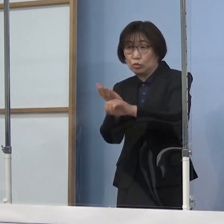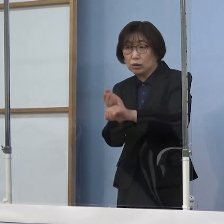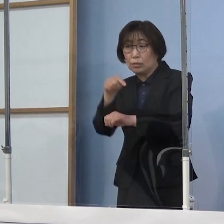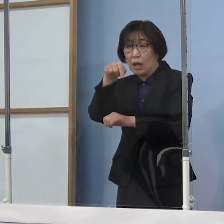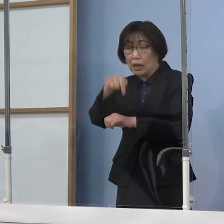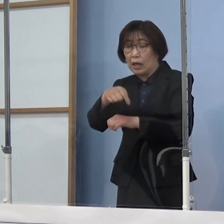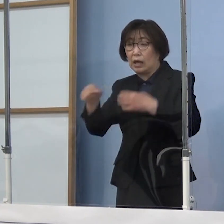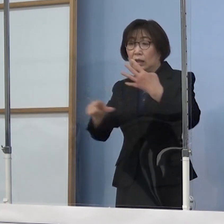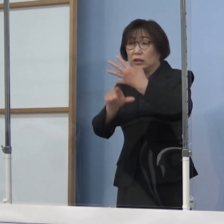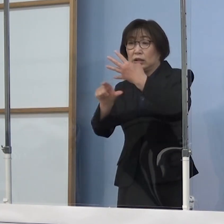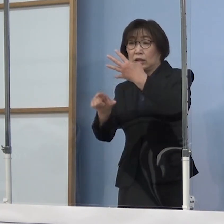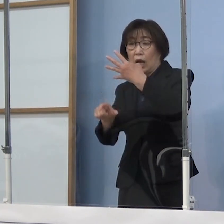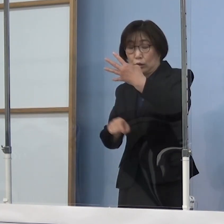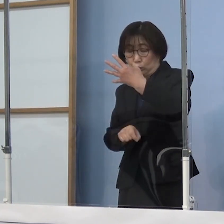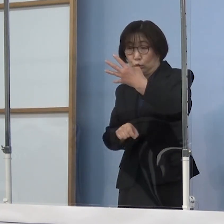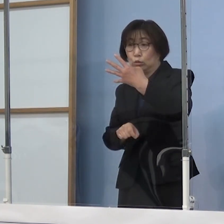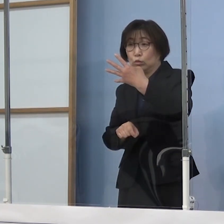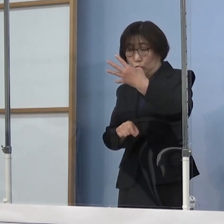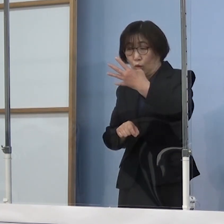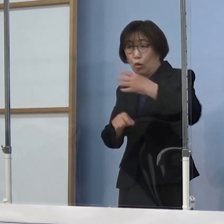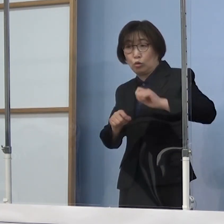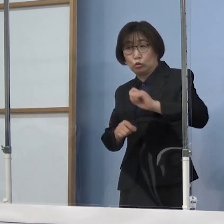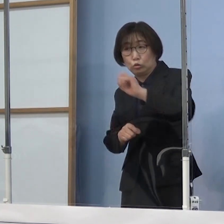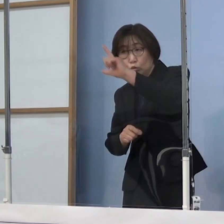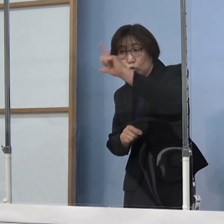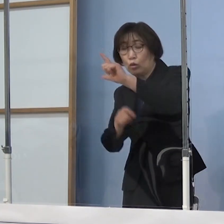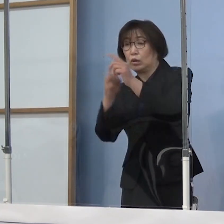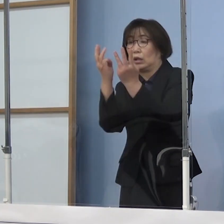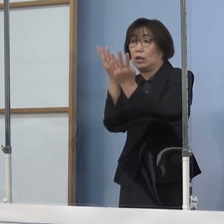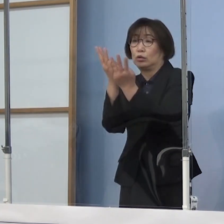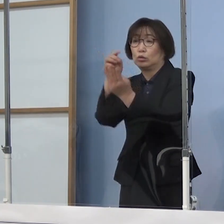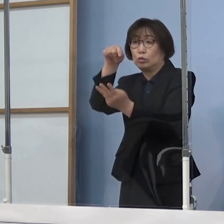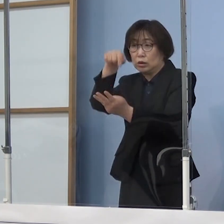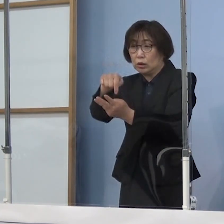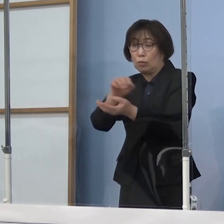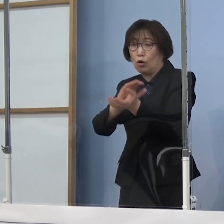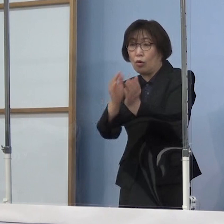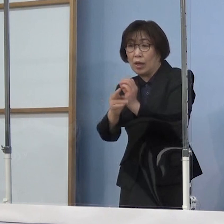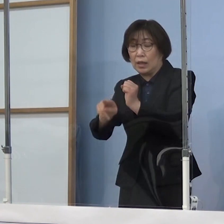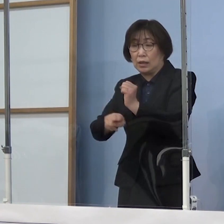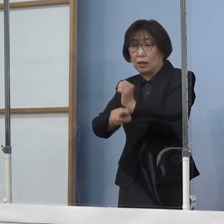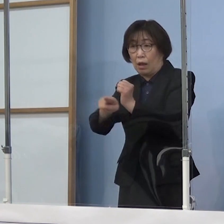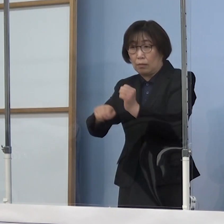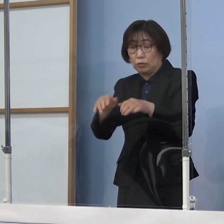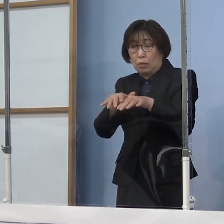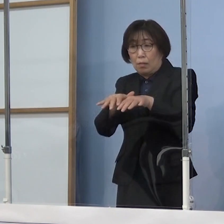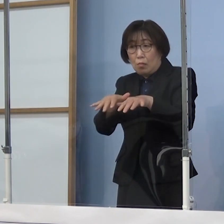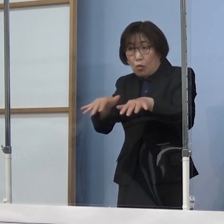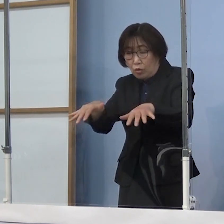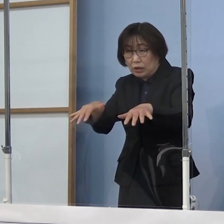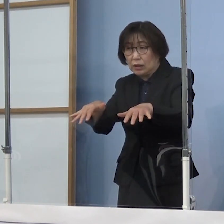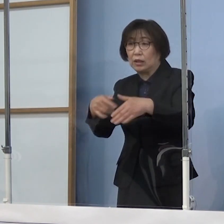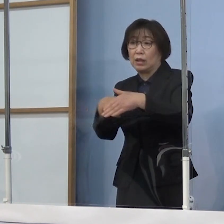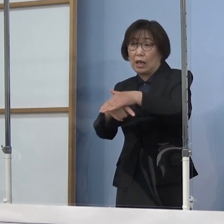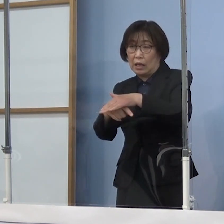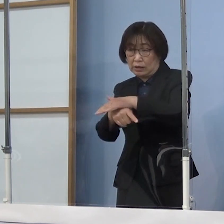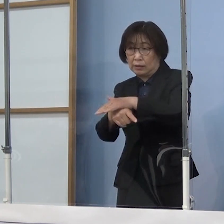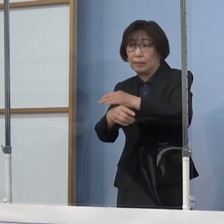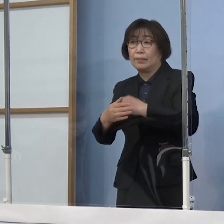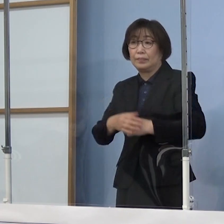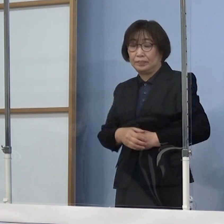月あの異常値急増となったのも、この変異株の猛威、しかも京阪神